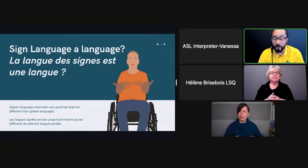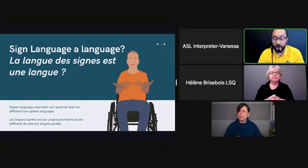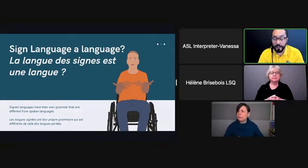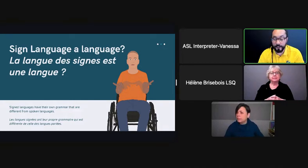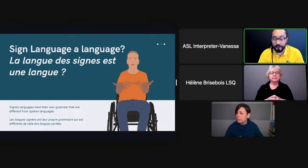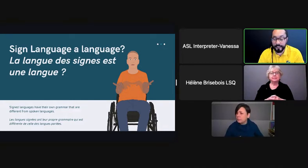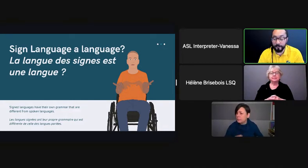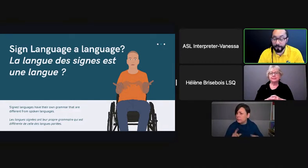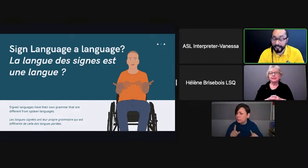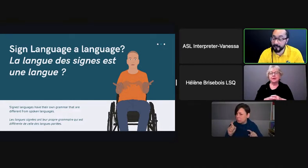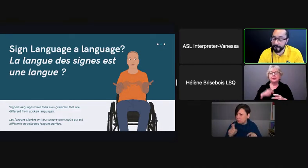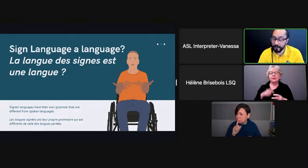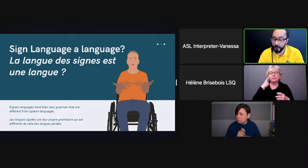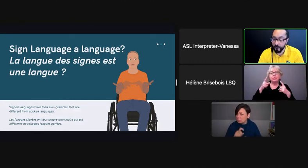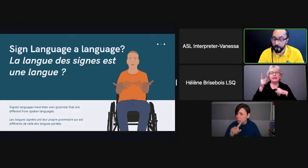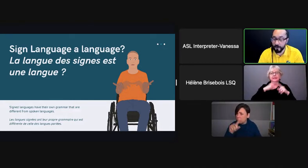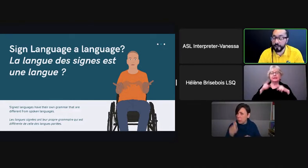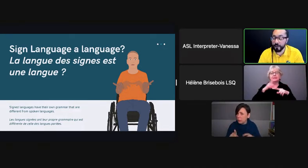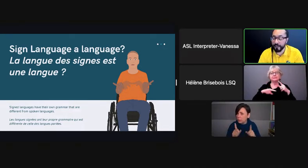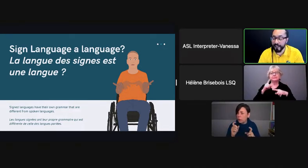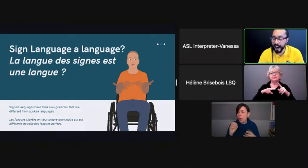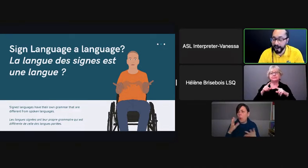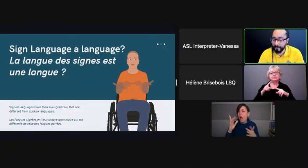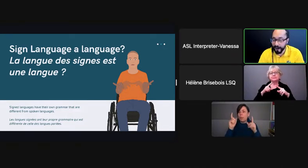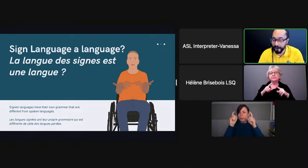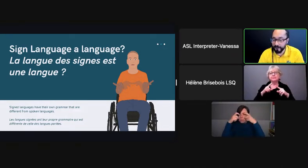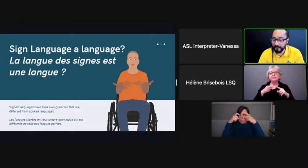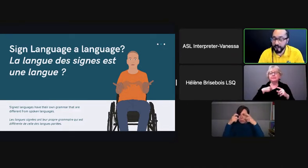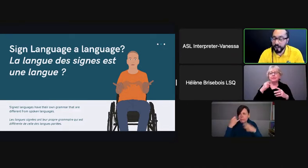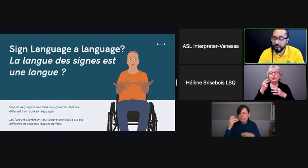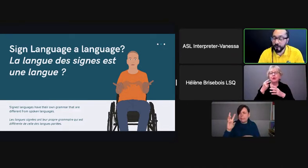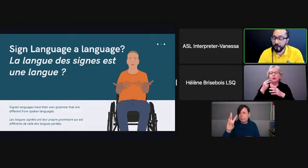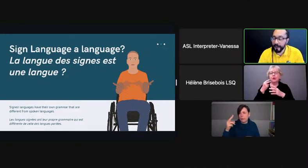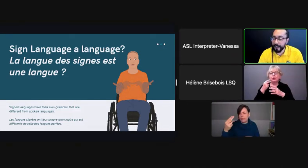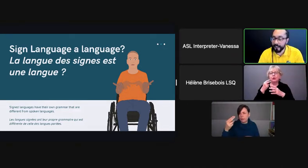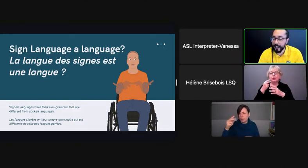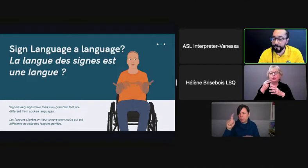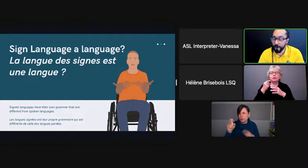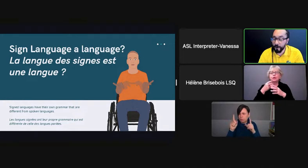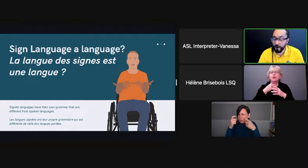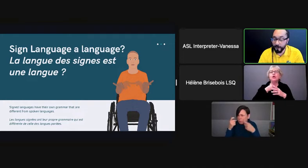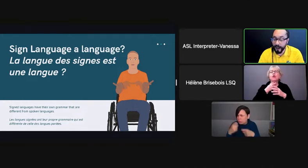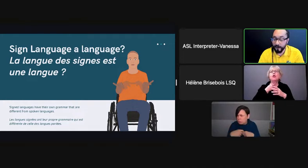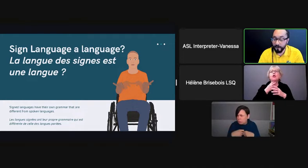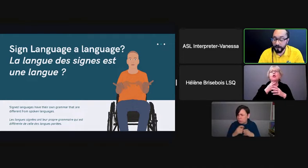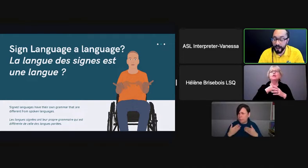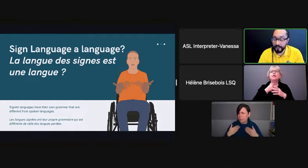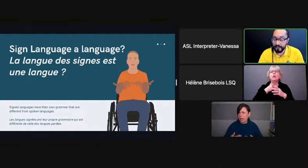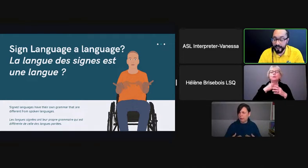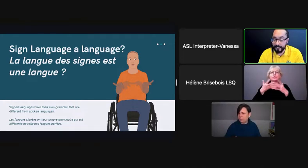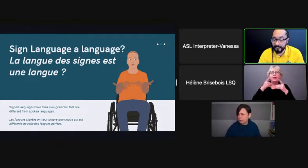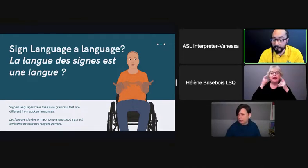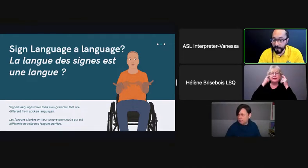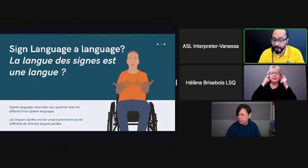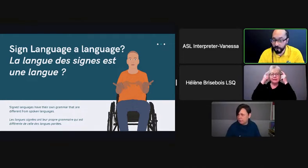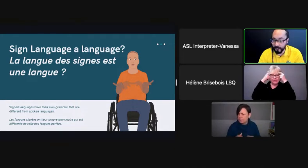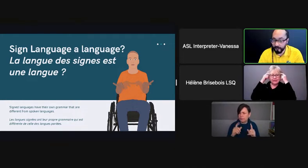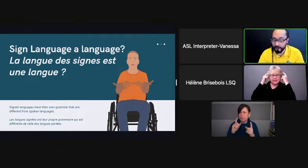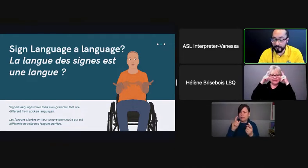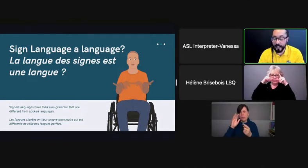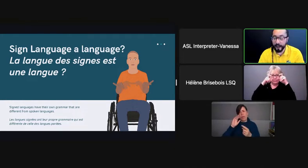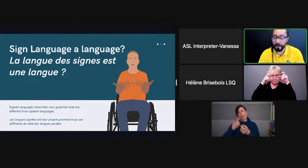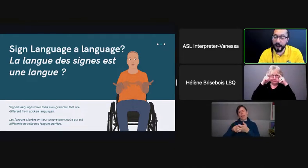Donc, pour la langue des signes, qu'on utilise, plutôt que le ton, c'est qu'on utilise les sourcils. Vous pouvez voir des gens qui